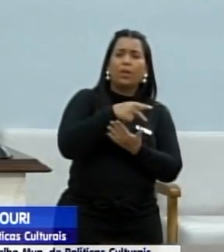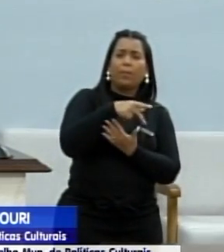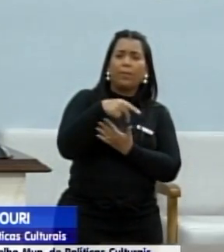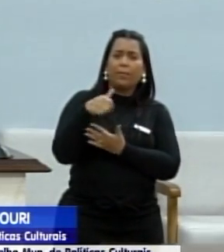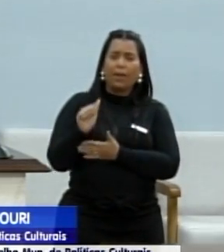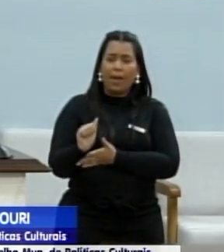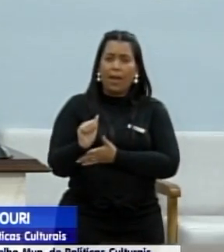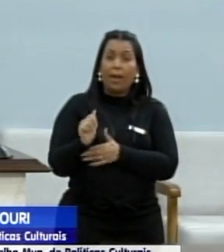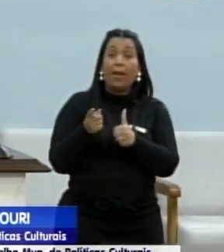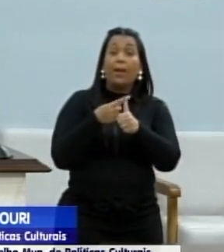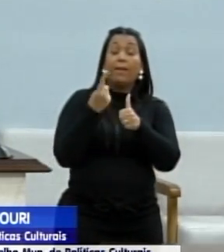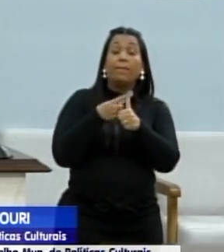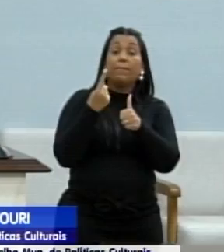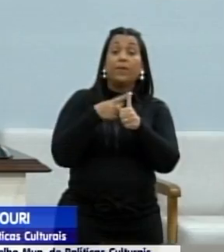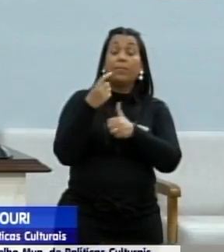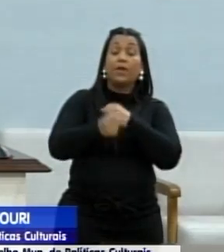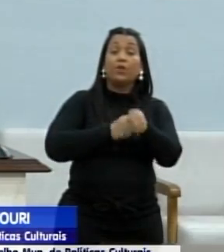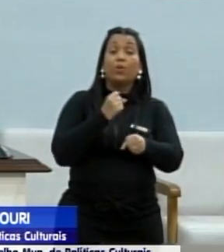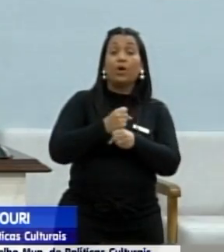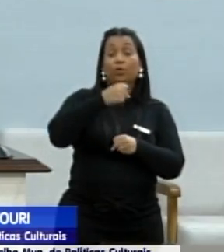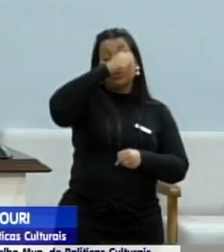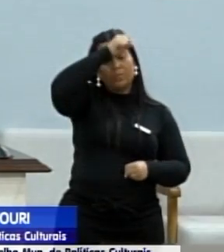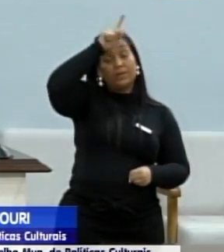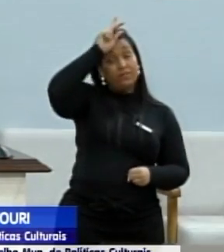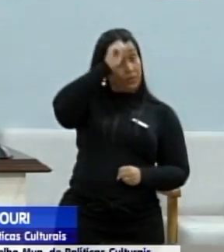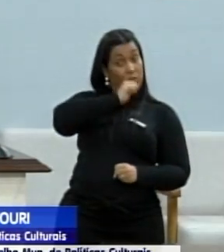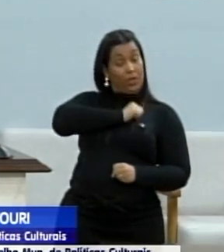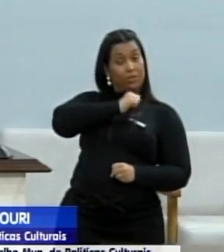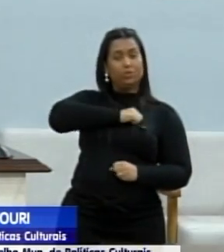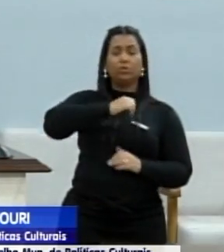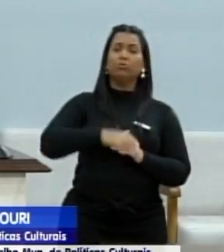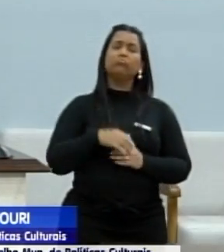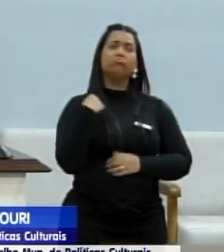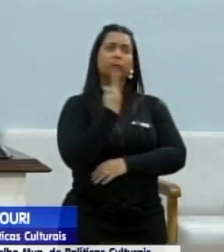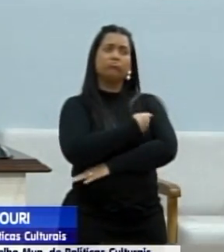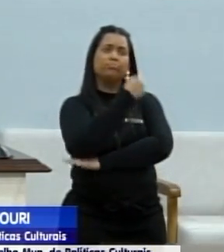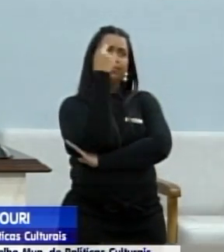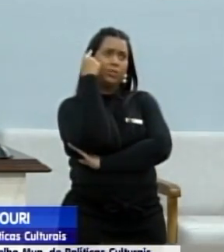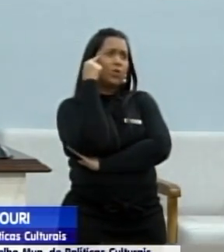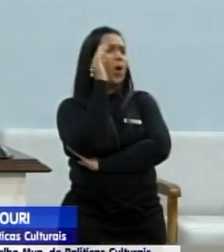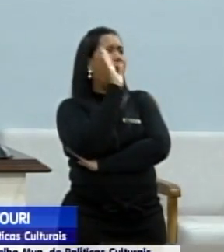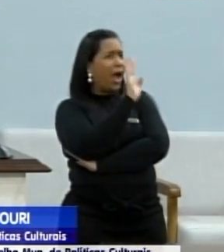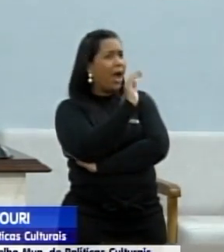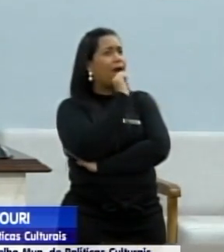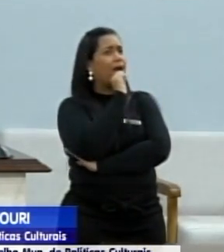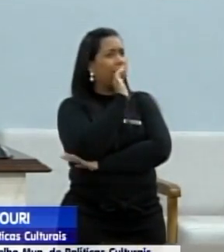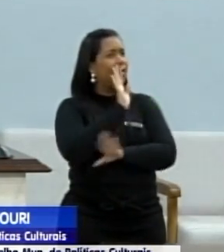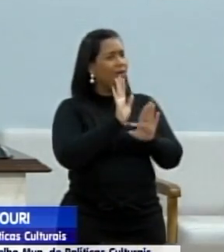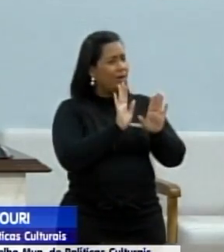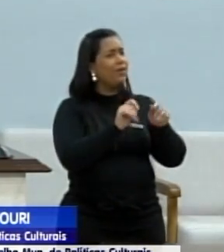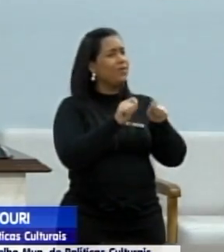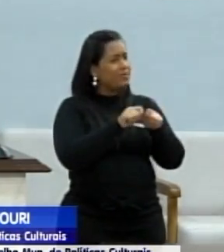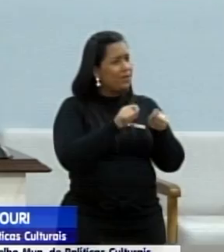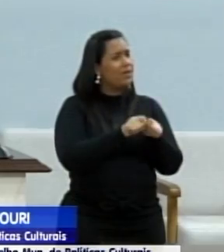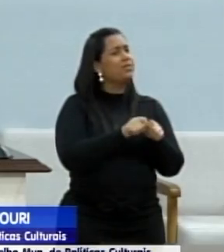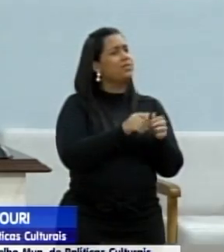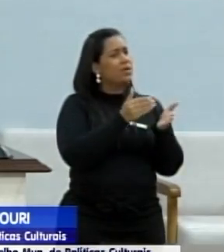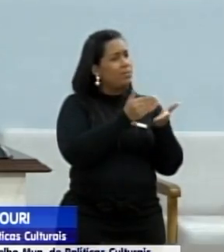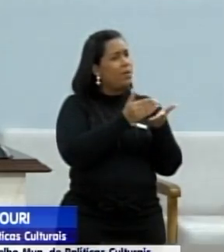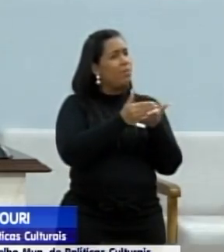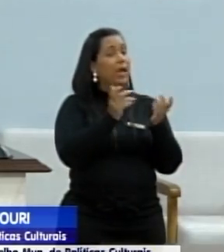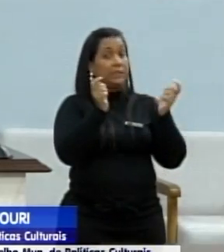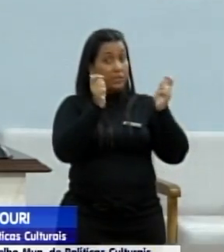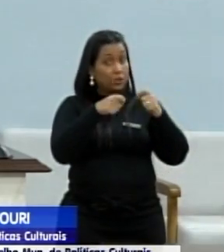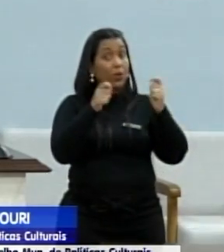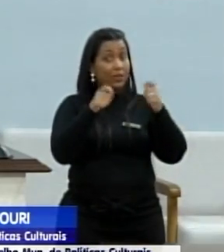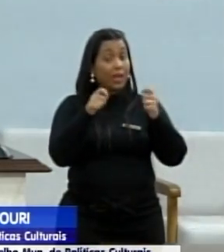ano do mandato do atual governo, o prefeito Edinho Araújo, a gente pensou, não, vamos escalonar, vamos fazer de uma forma que seja